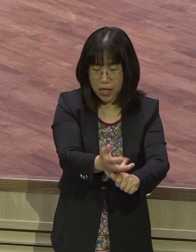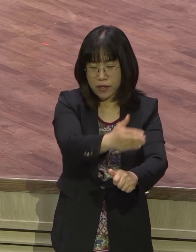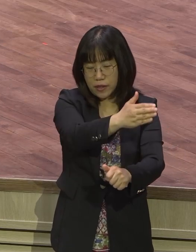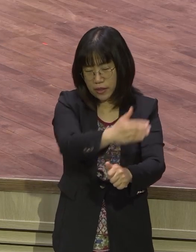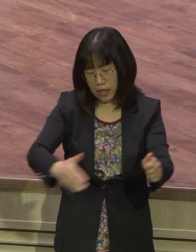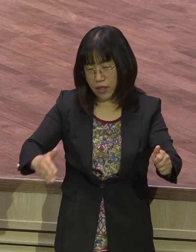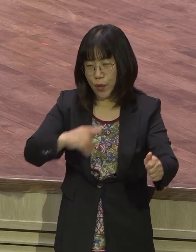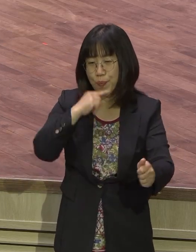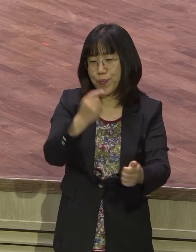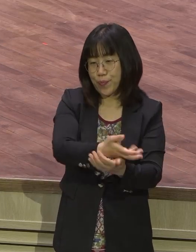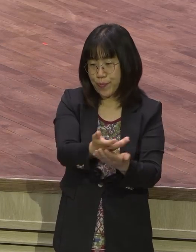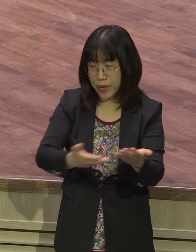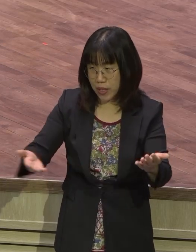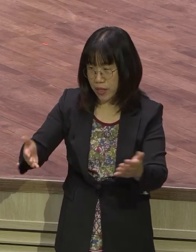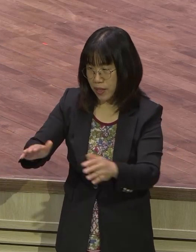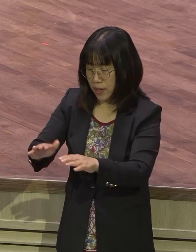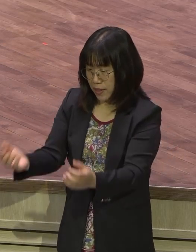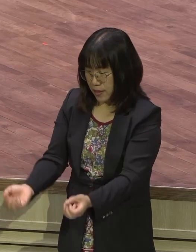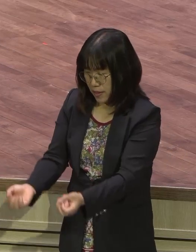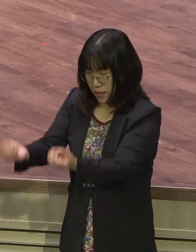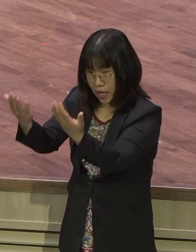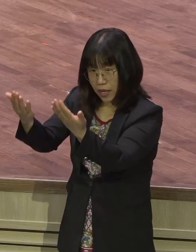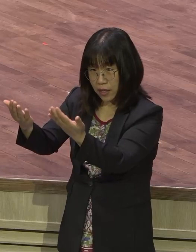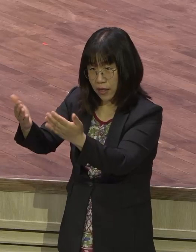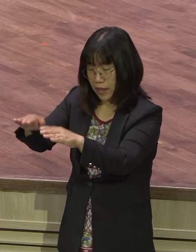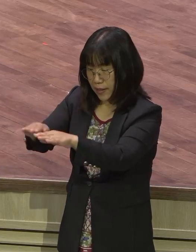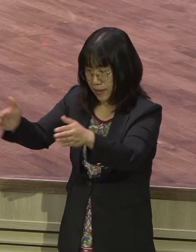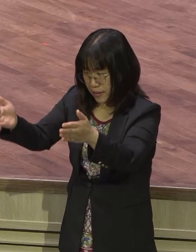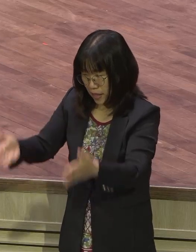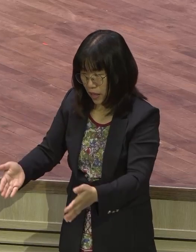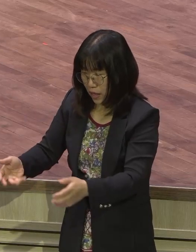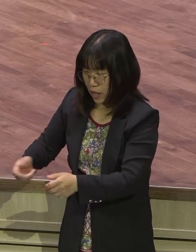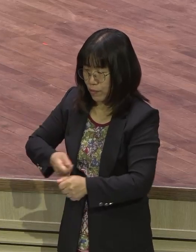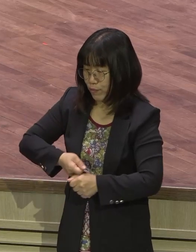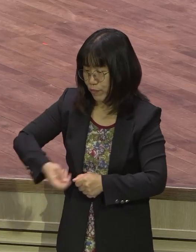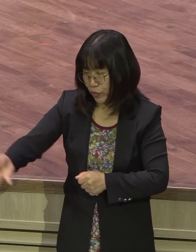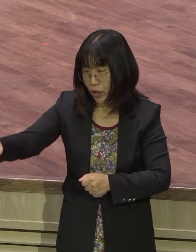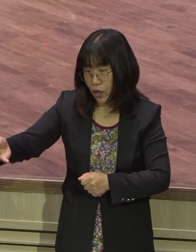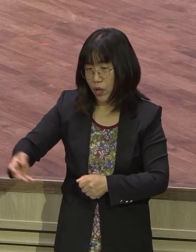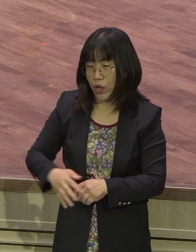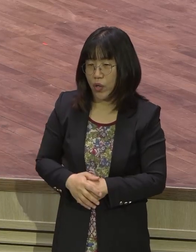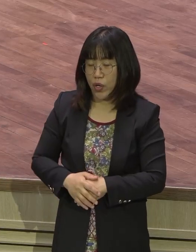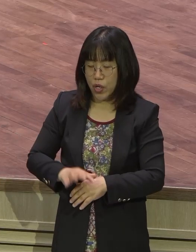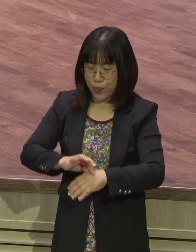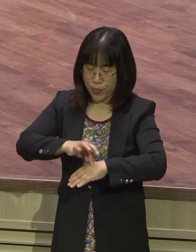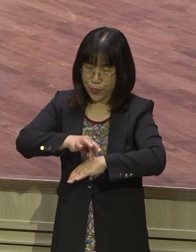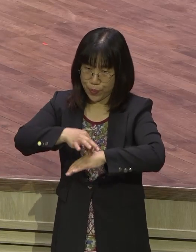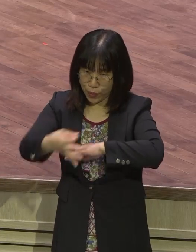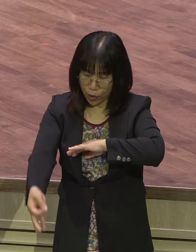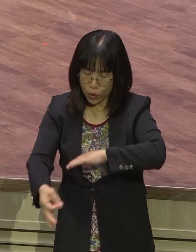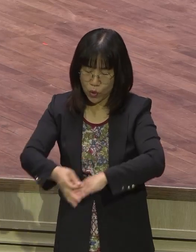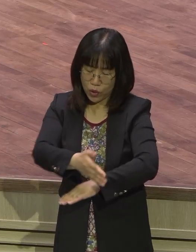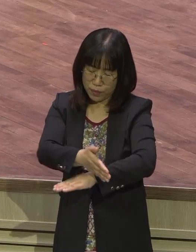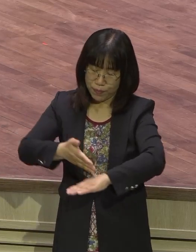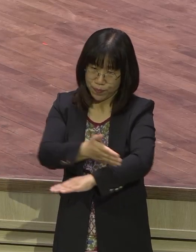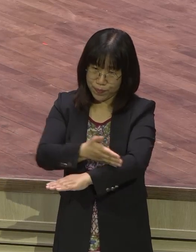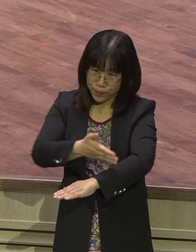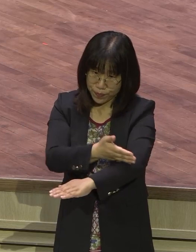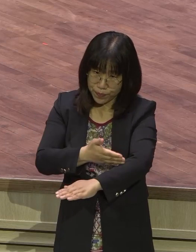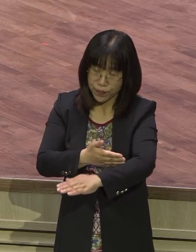재단의 사면 동서 남북 사면에 뿌리고 번제의 물에 가죽을 벗기고 각을 떠서